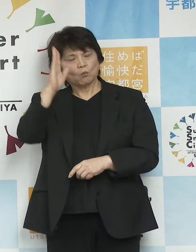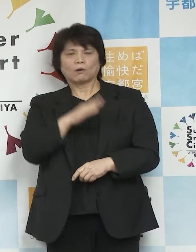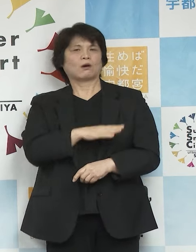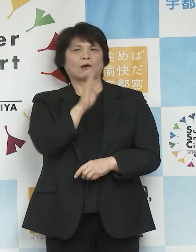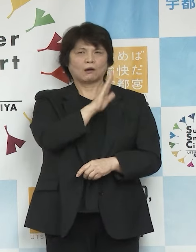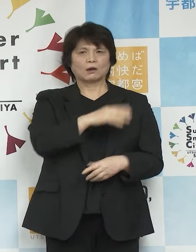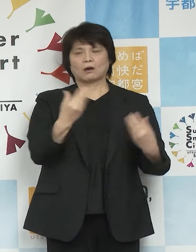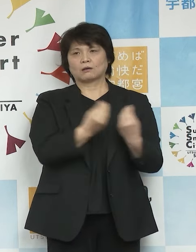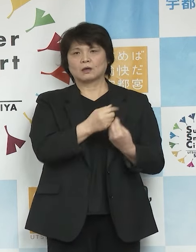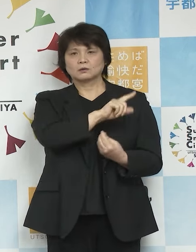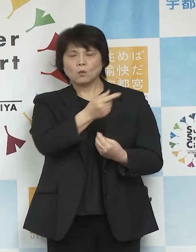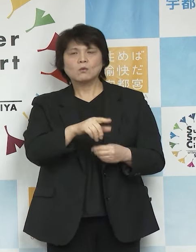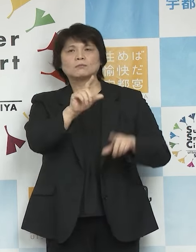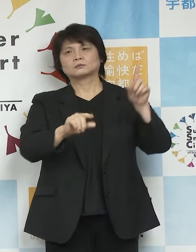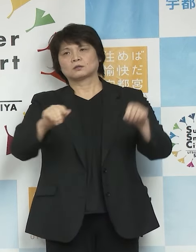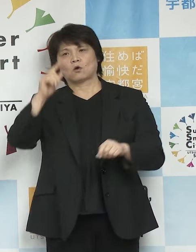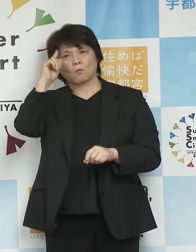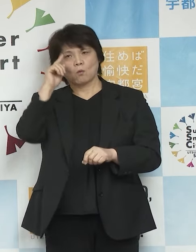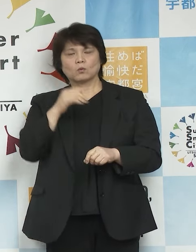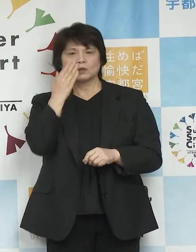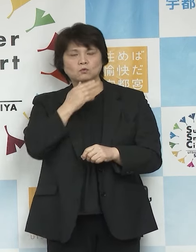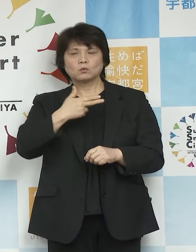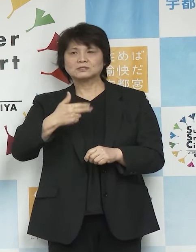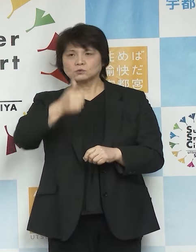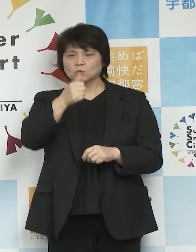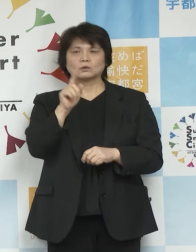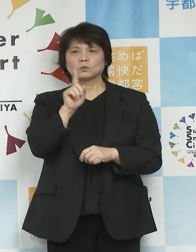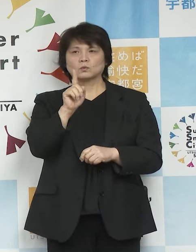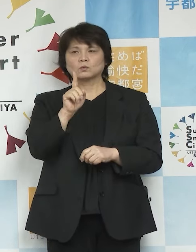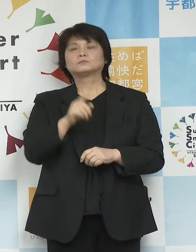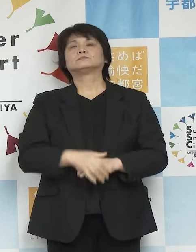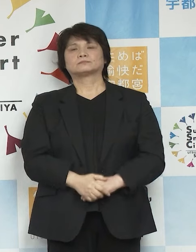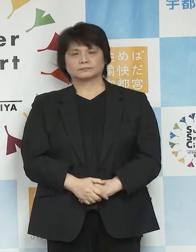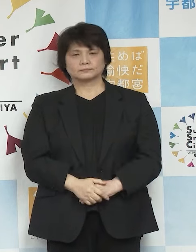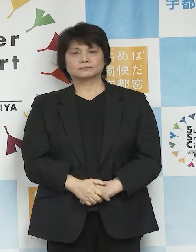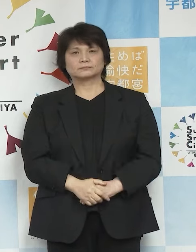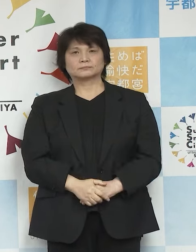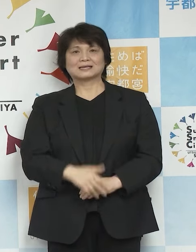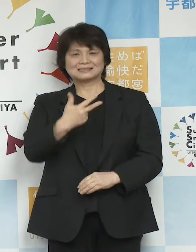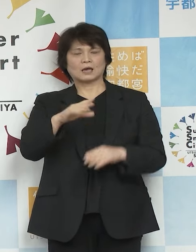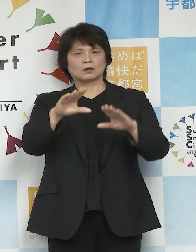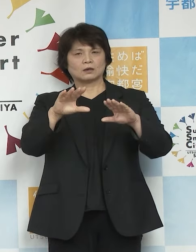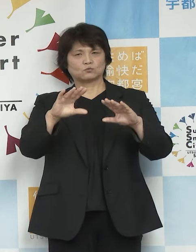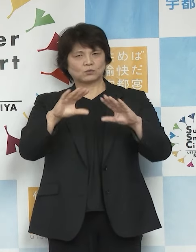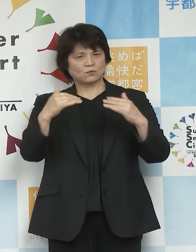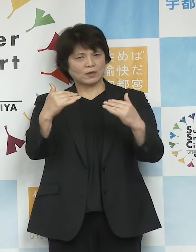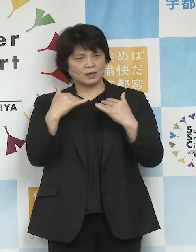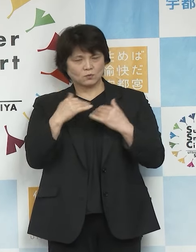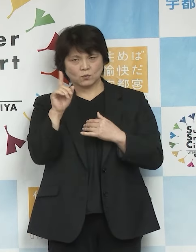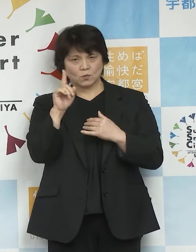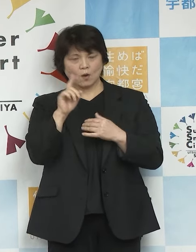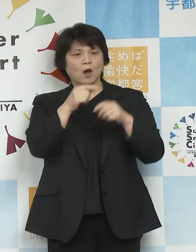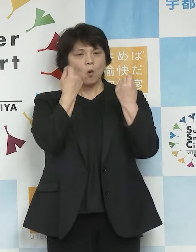が、佐藤市長として賛否、どういうお考えをお持ちなのか、この2点をお願いします。 まず市が受ける影響額でありますけれども、